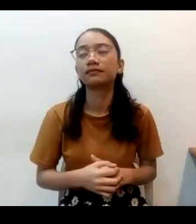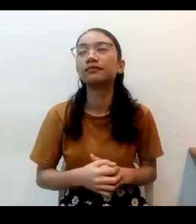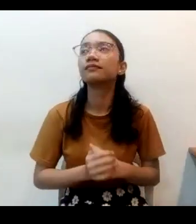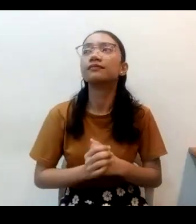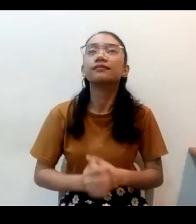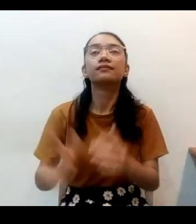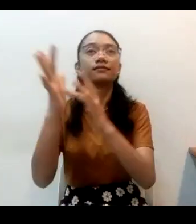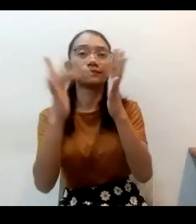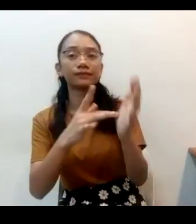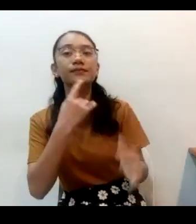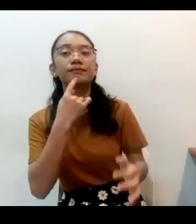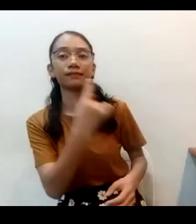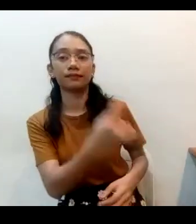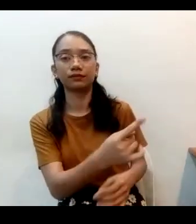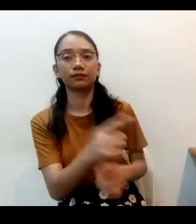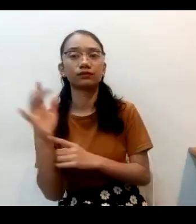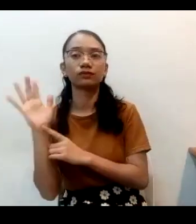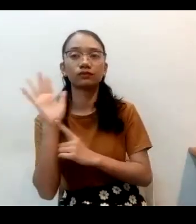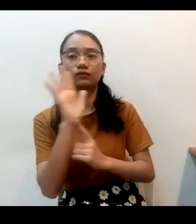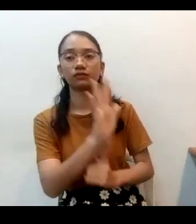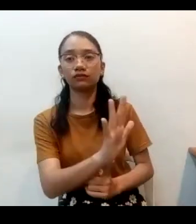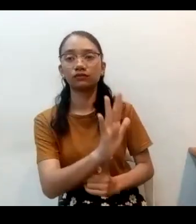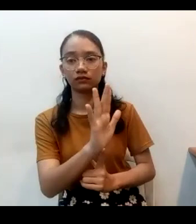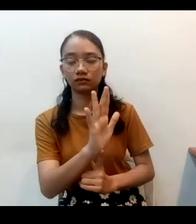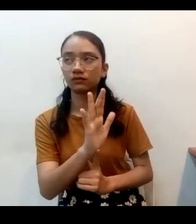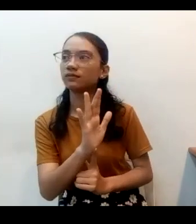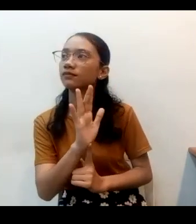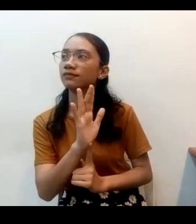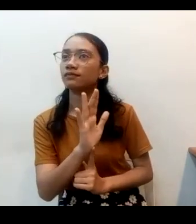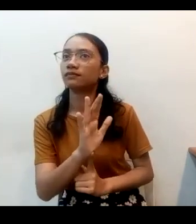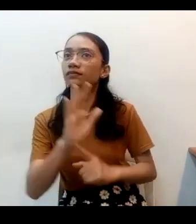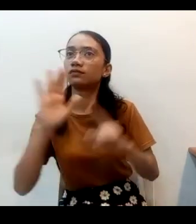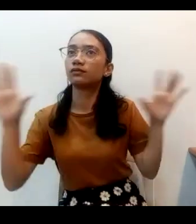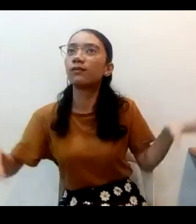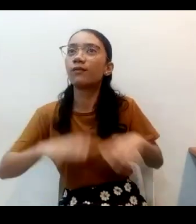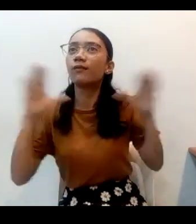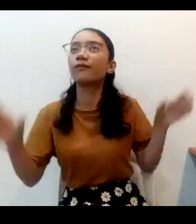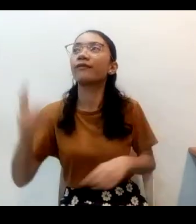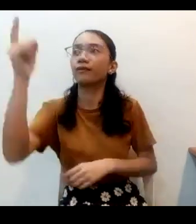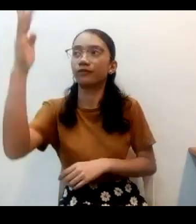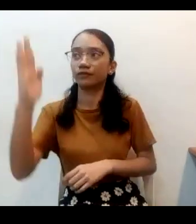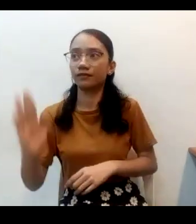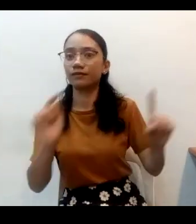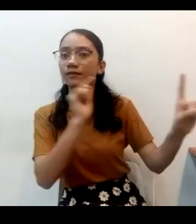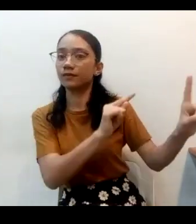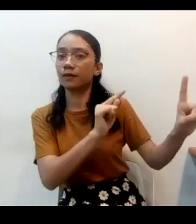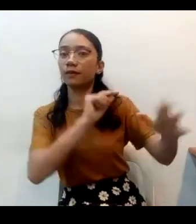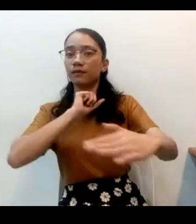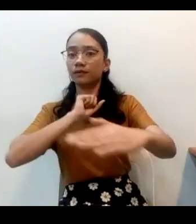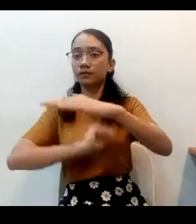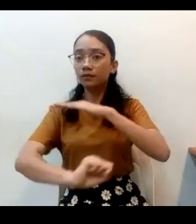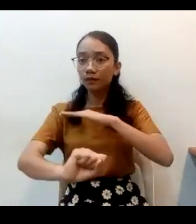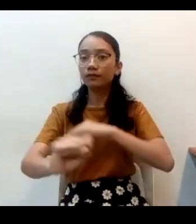to reveal the work of God, He was born and born blind. Kaya nga po, sabi ni Jesus, kaya po, para